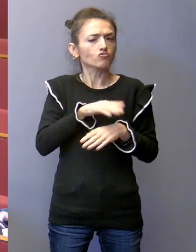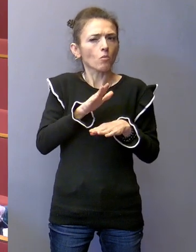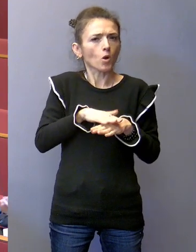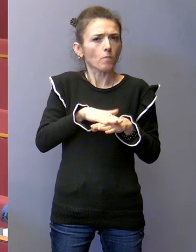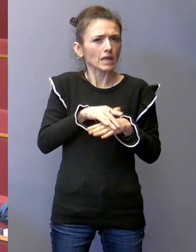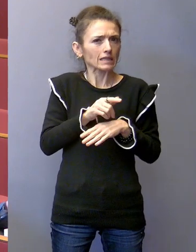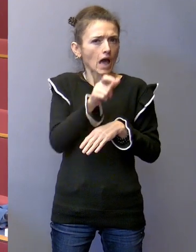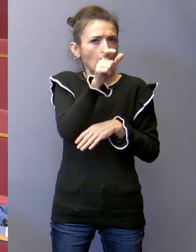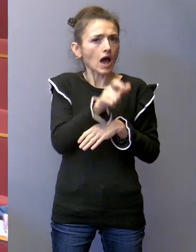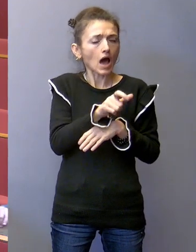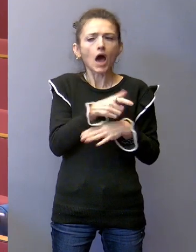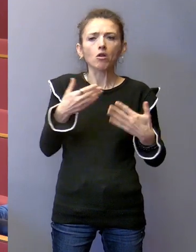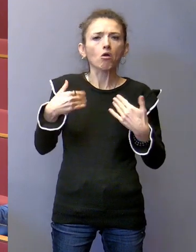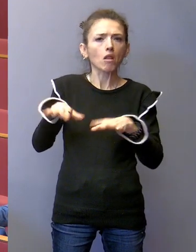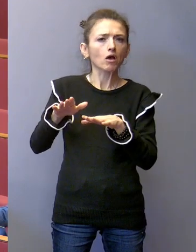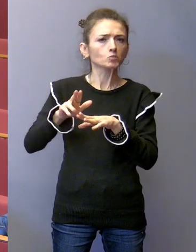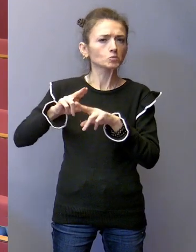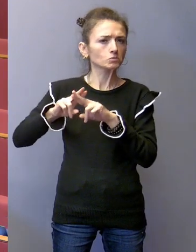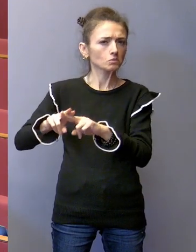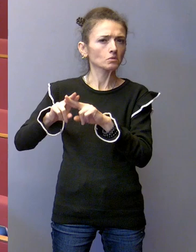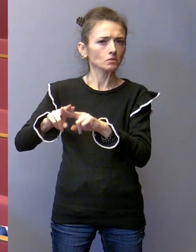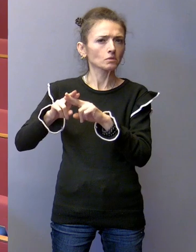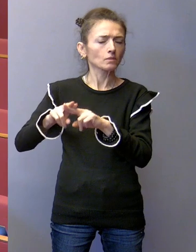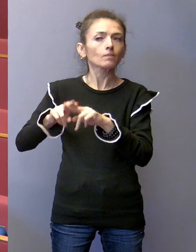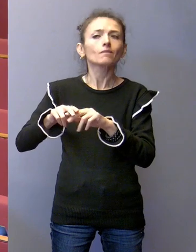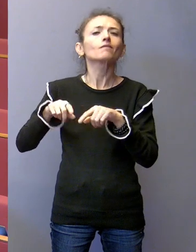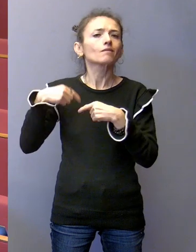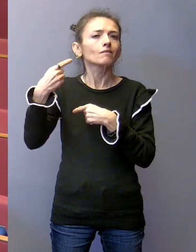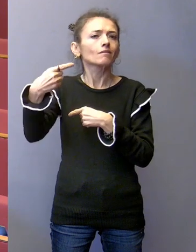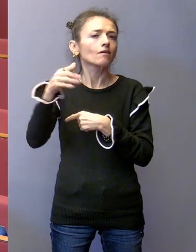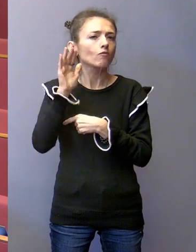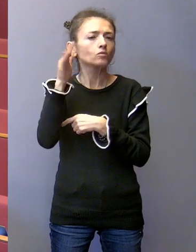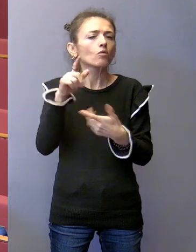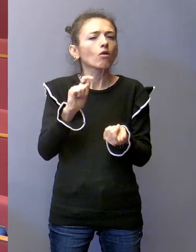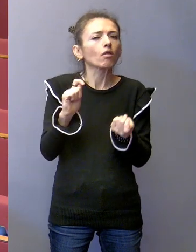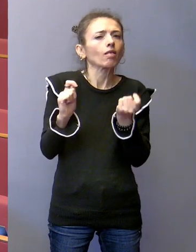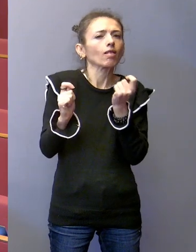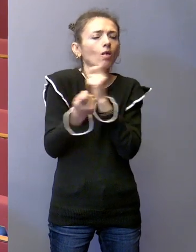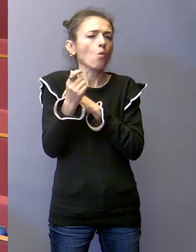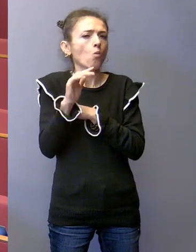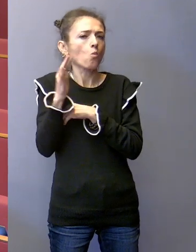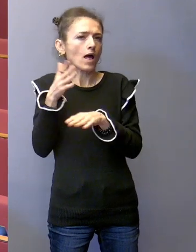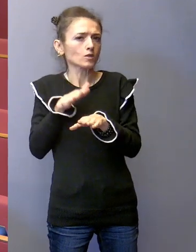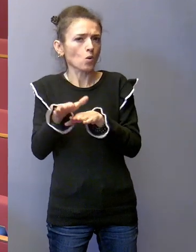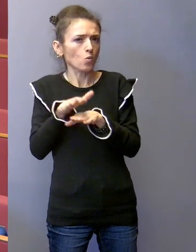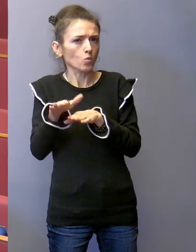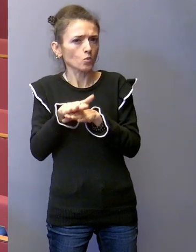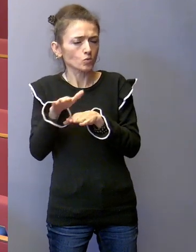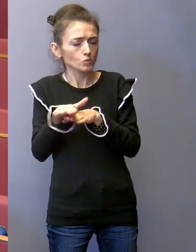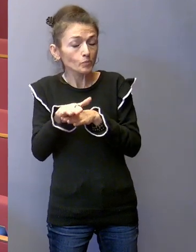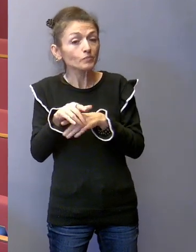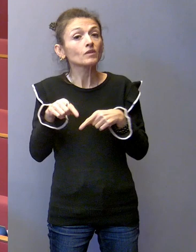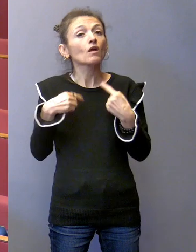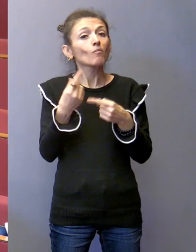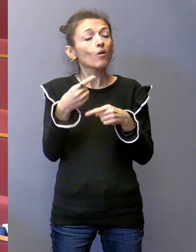così Innanzitutto lo stesso immobile per poi in qualche maniera trasformarlo per fare dell'altro Elimina questo farà piacere